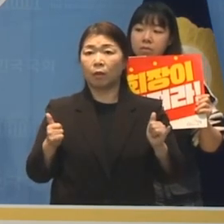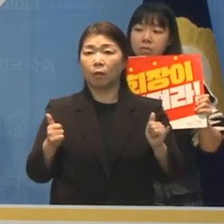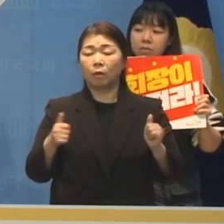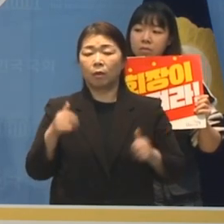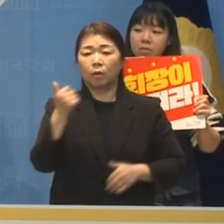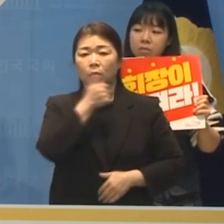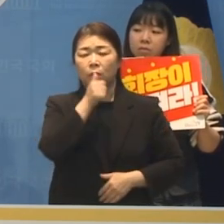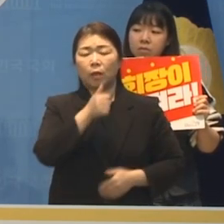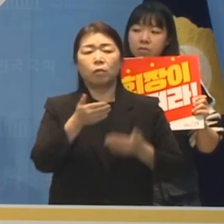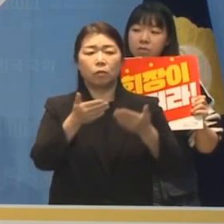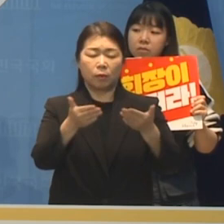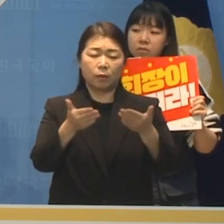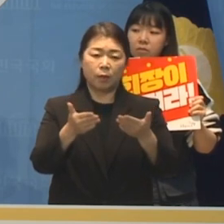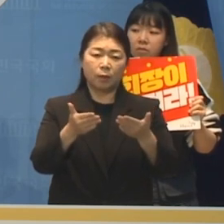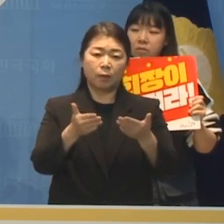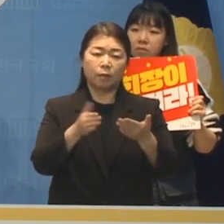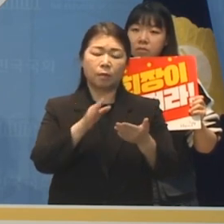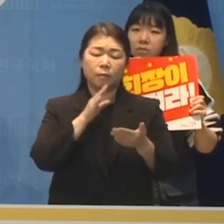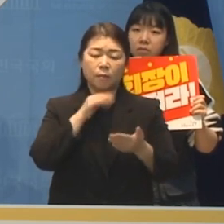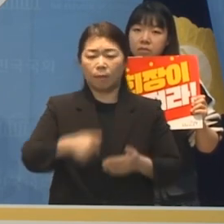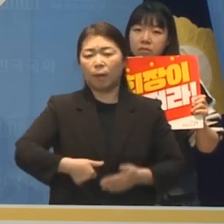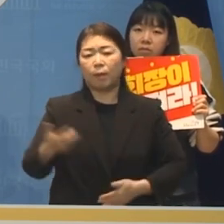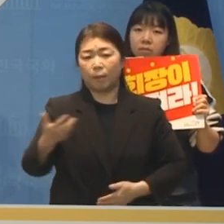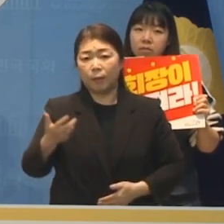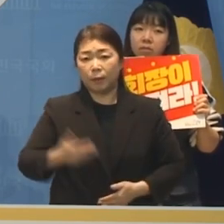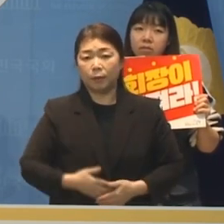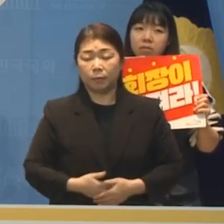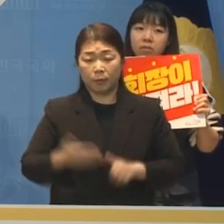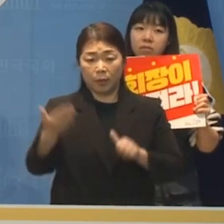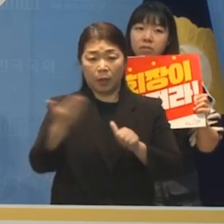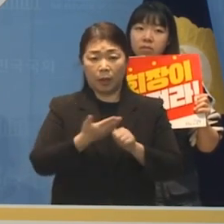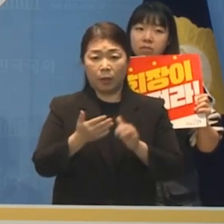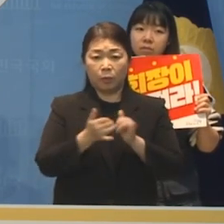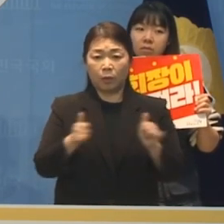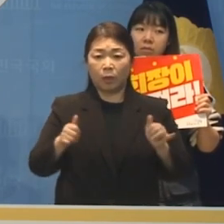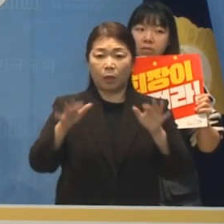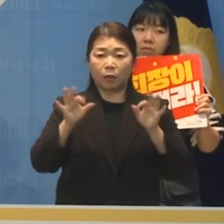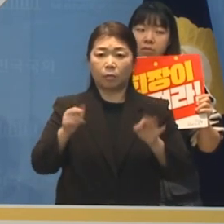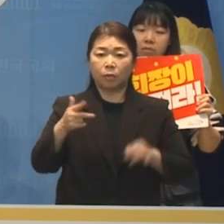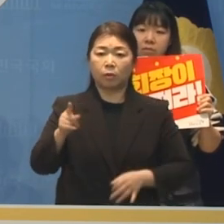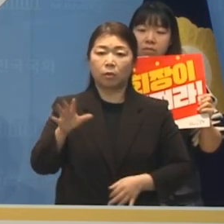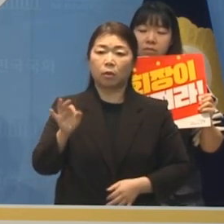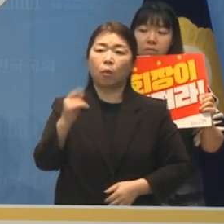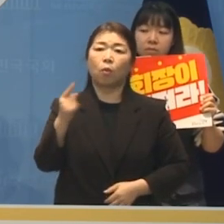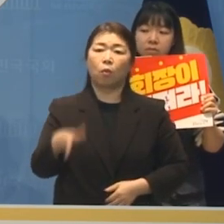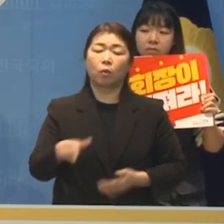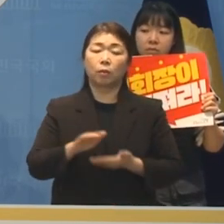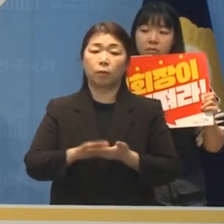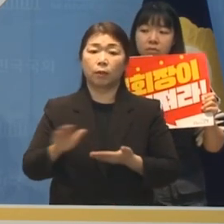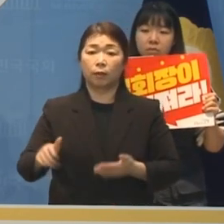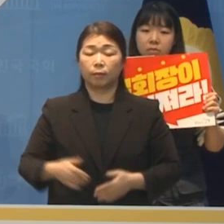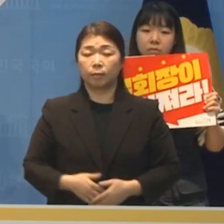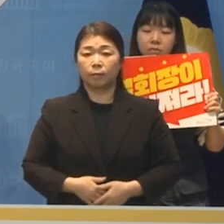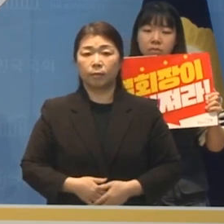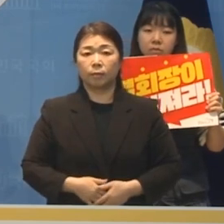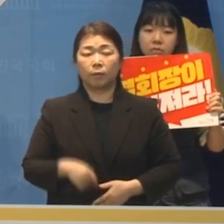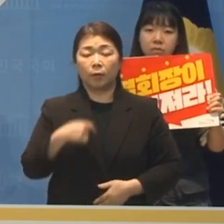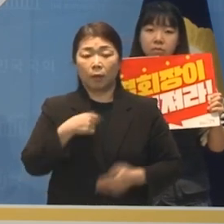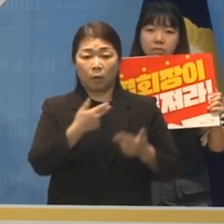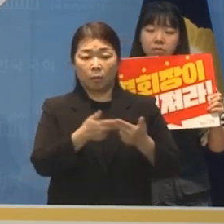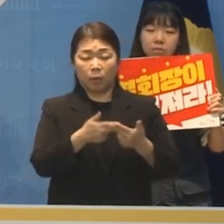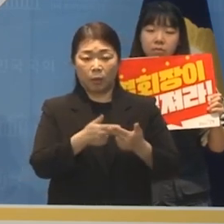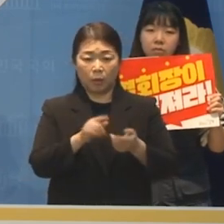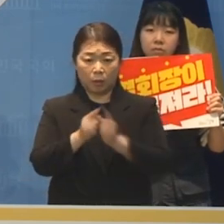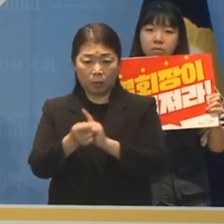소개해야 한다는 사실이 너무나도 쓰라립니다. 해고자 김정옥입니다. 저는 협회의 간접